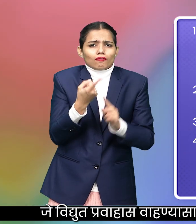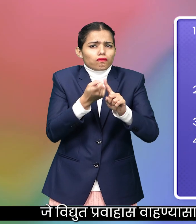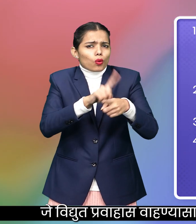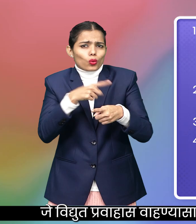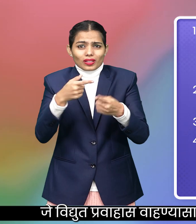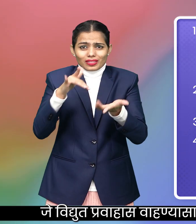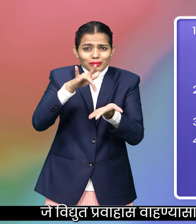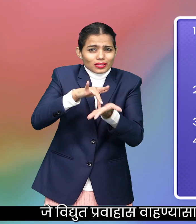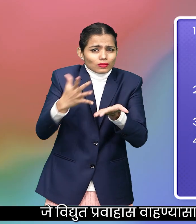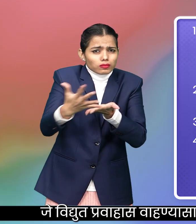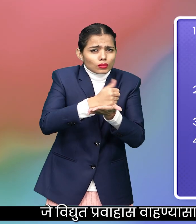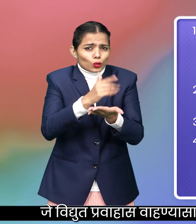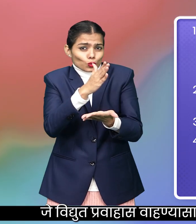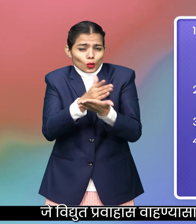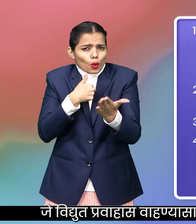मार्ग तयार करतो.